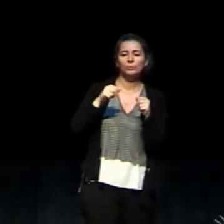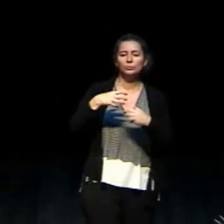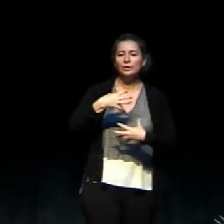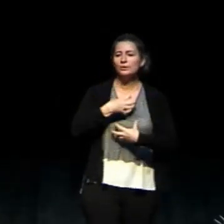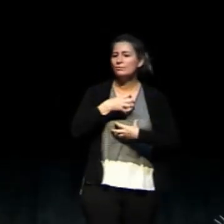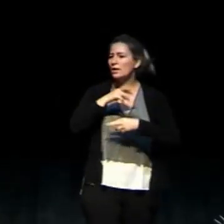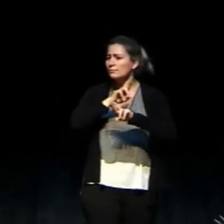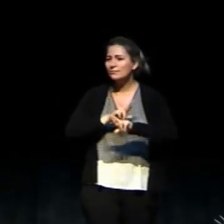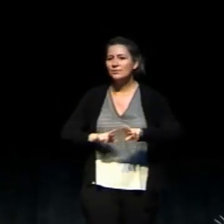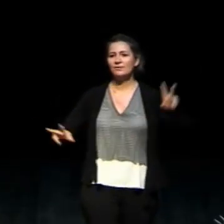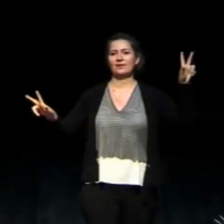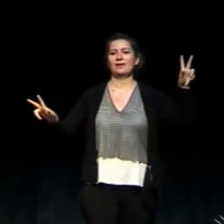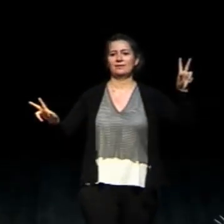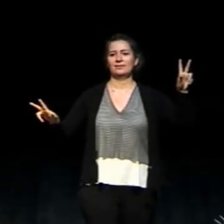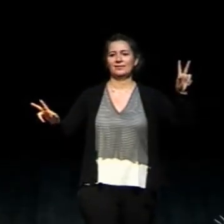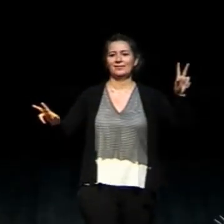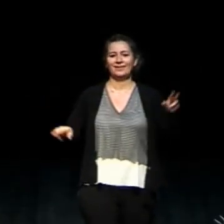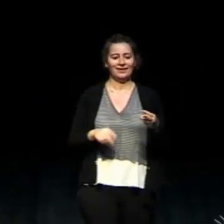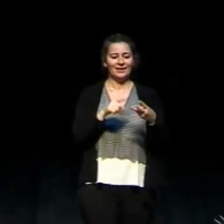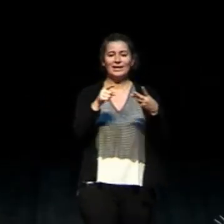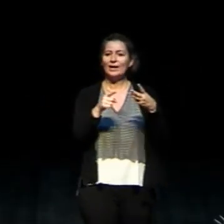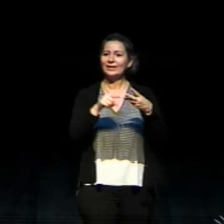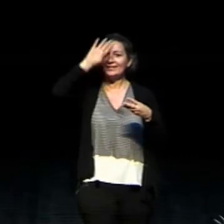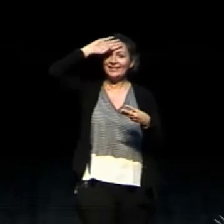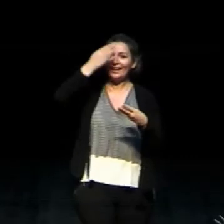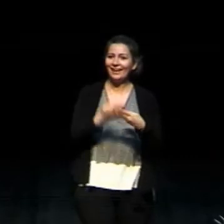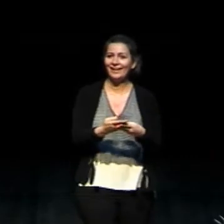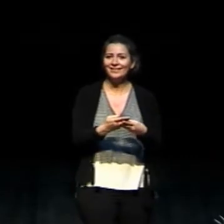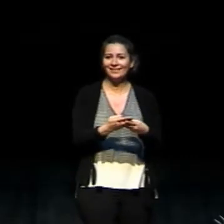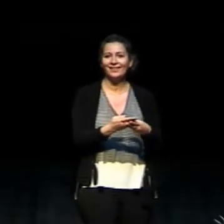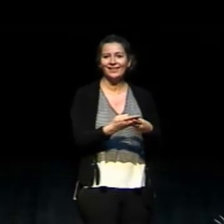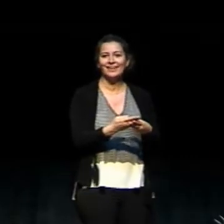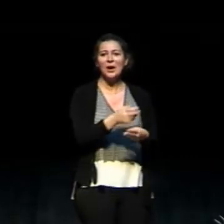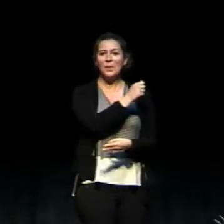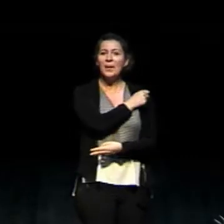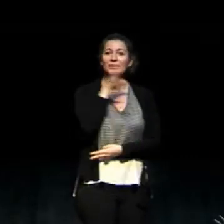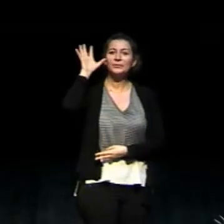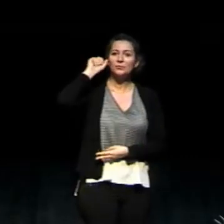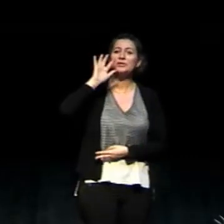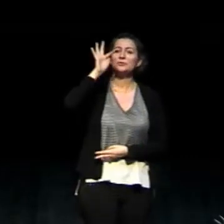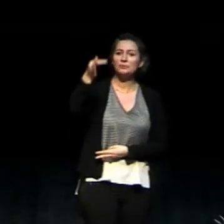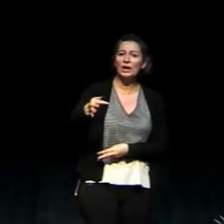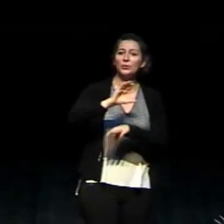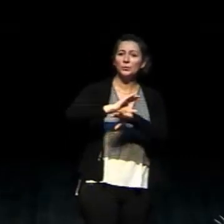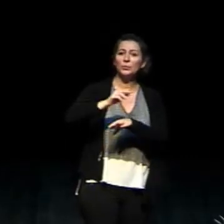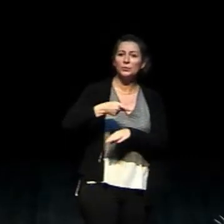de perceber outra identidade linguística, de viver e perceber o mundo